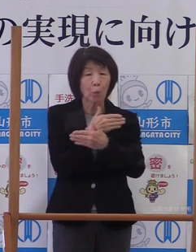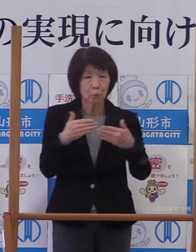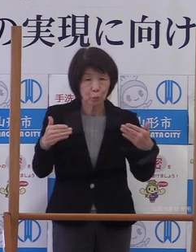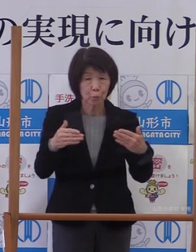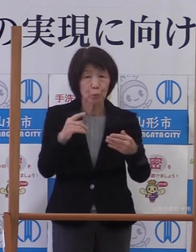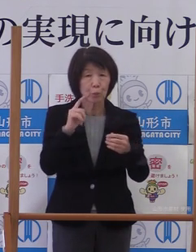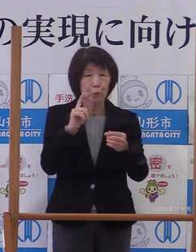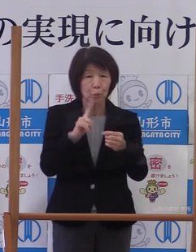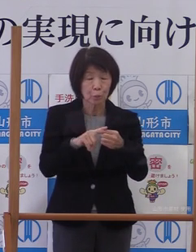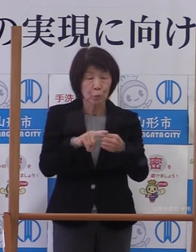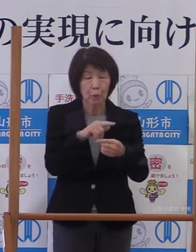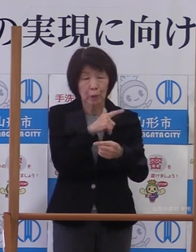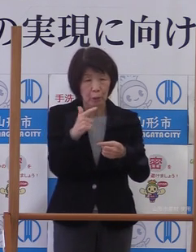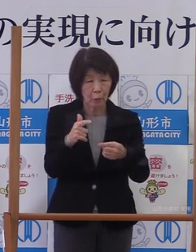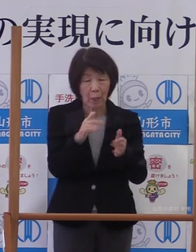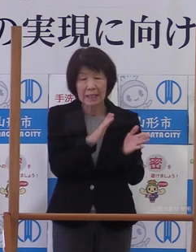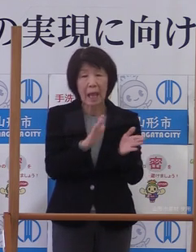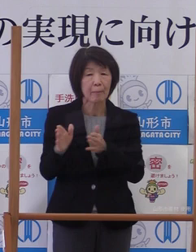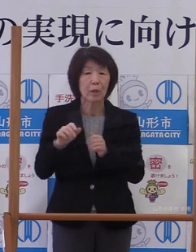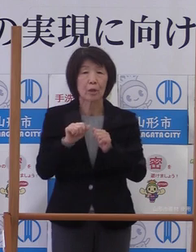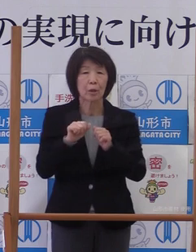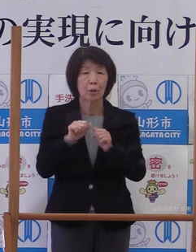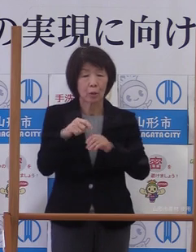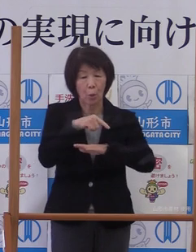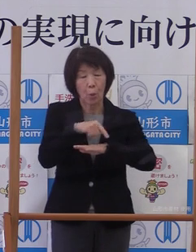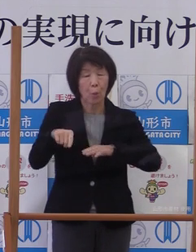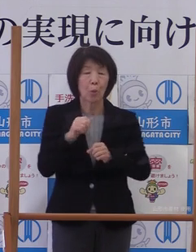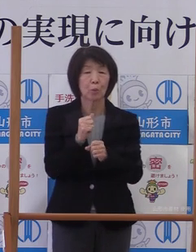向けた整備方針を策定いたします。